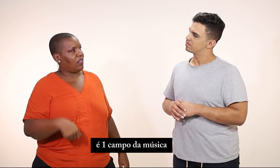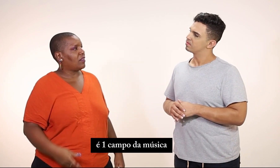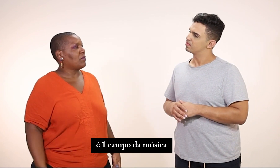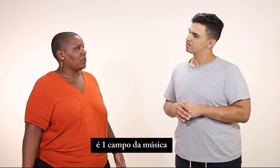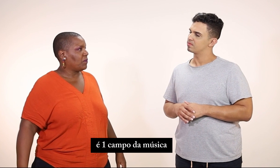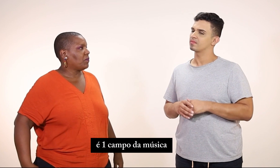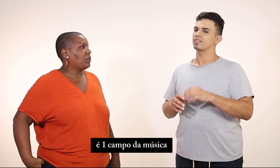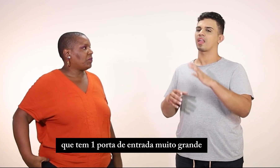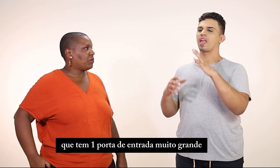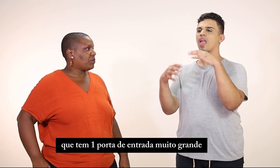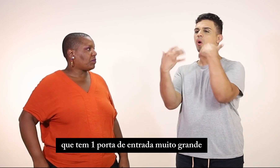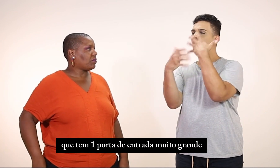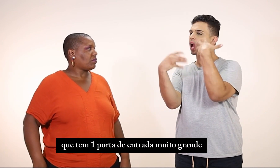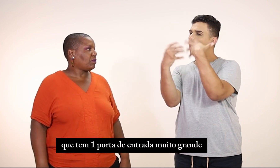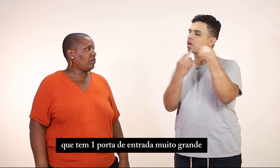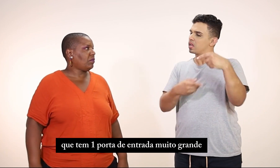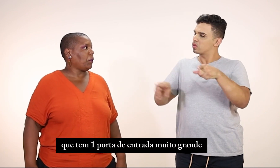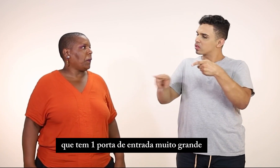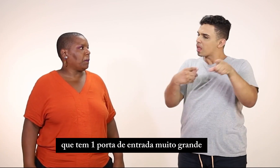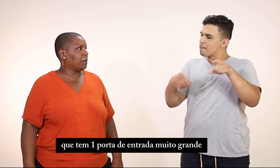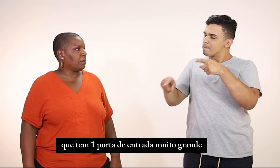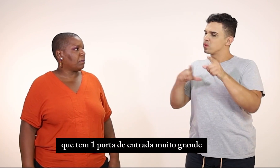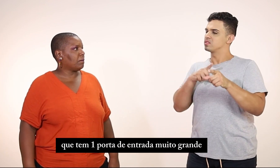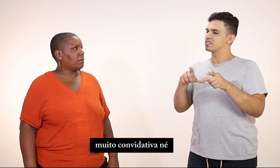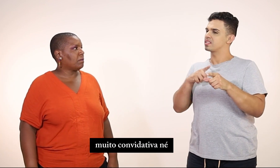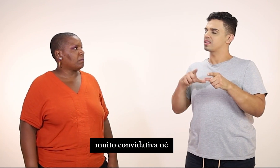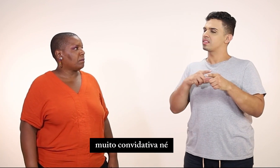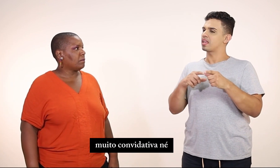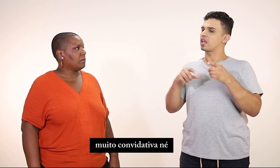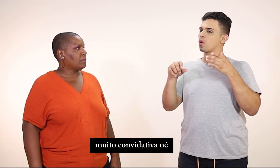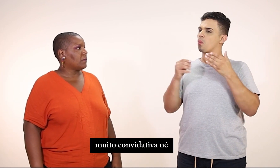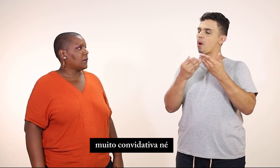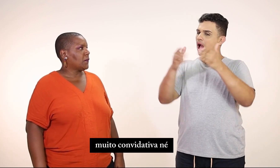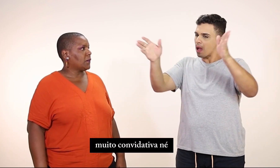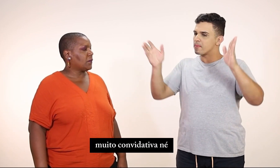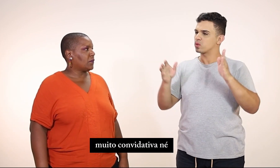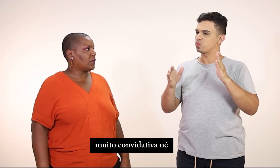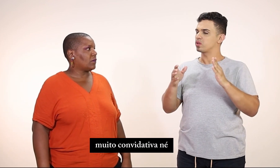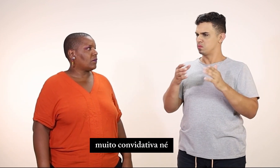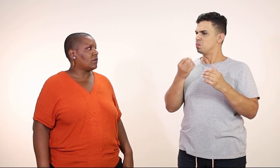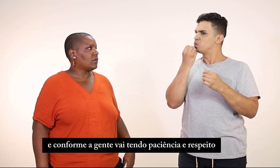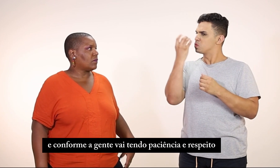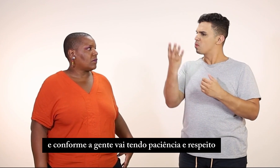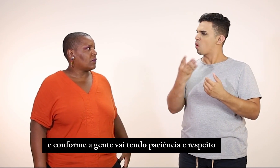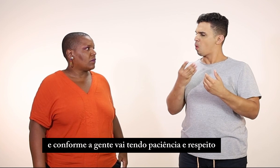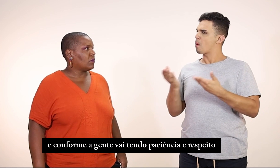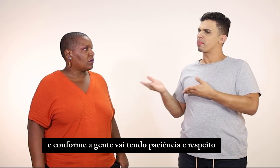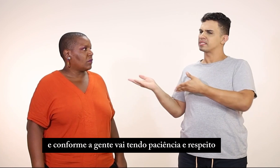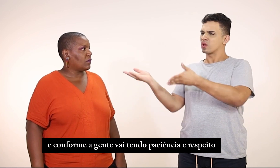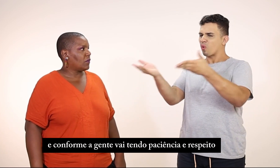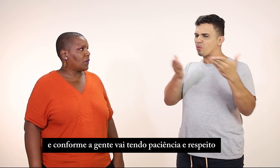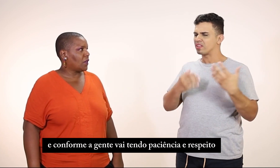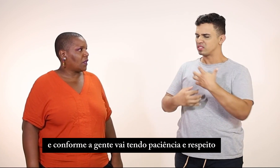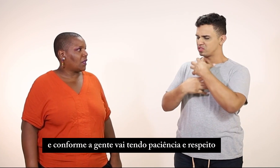da música que tem uma porta de entrada muito grande, muito convidativa, né? E conforme a gente vai